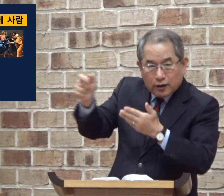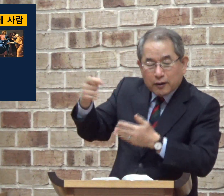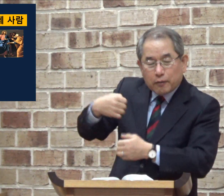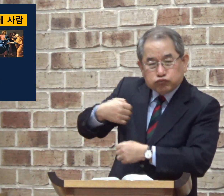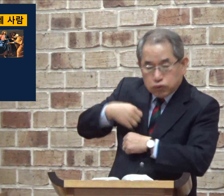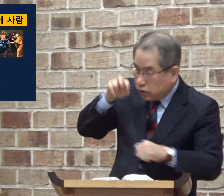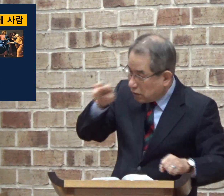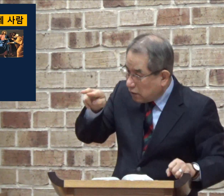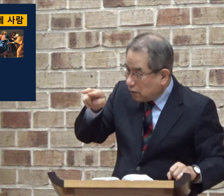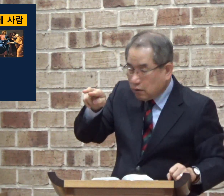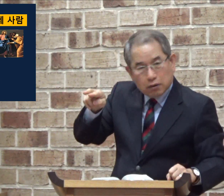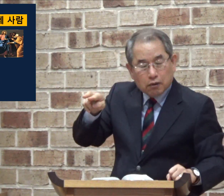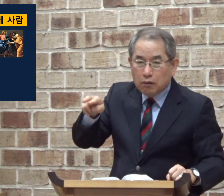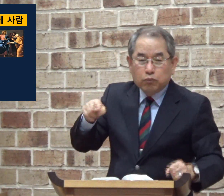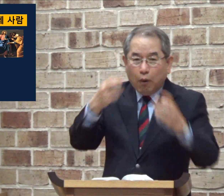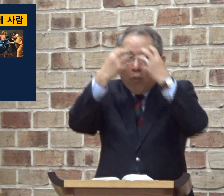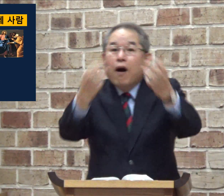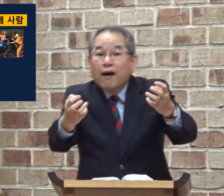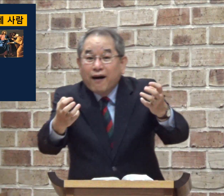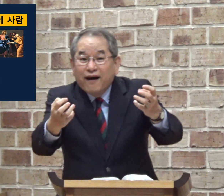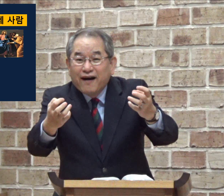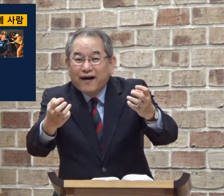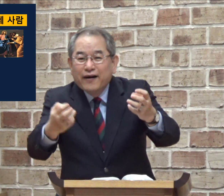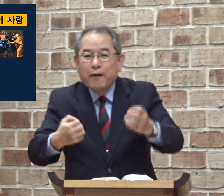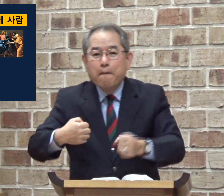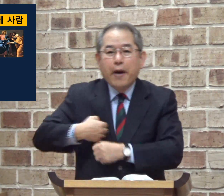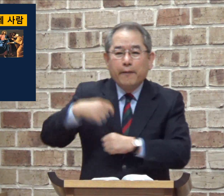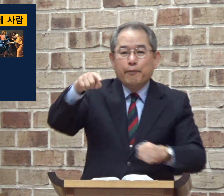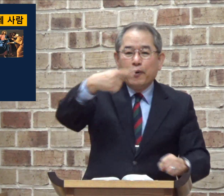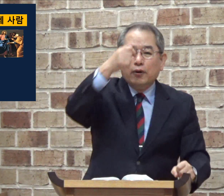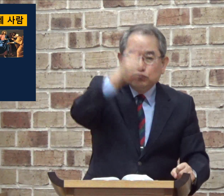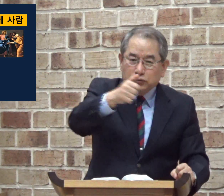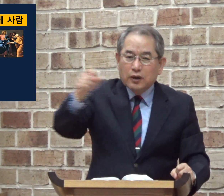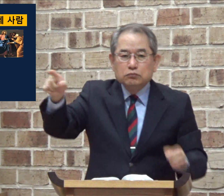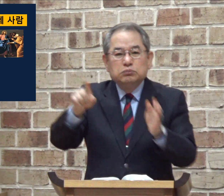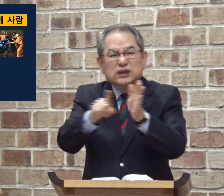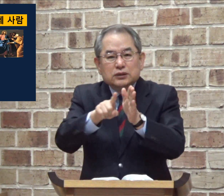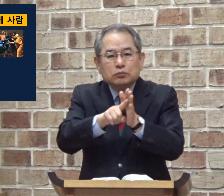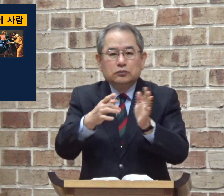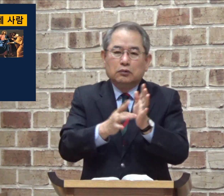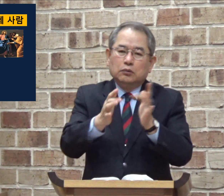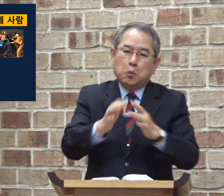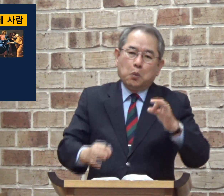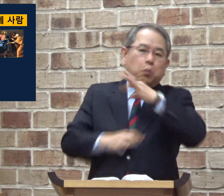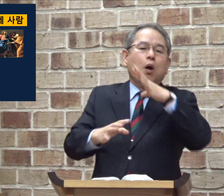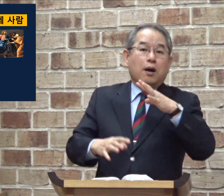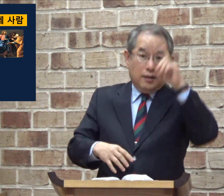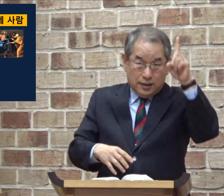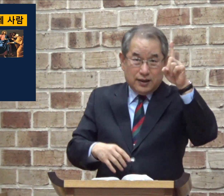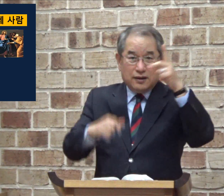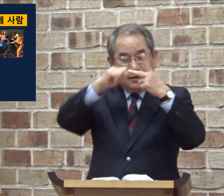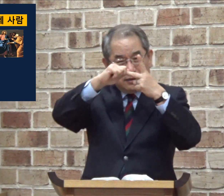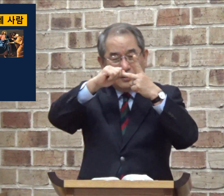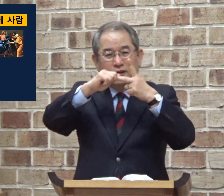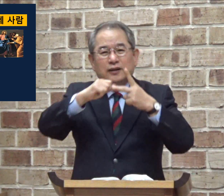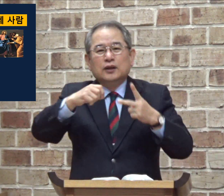저도 명령만 하면 제 하인이 왔다 갔다 하는데요. 예수님 오지 않으셔도 됩니다. 백부장의 그 믿음이